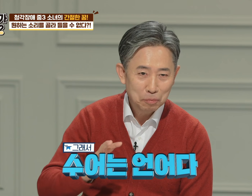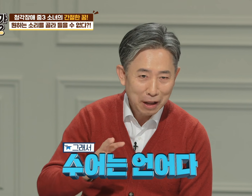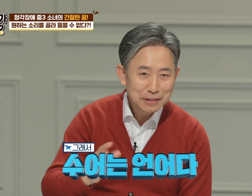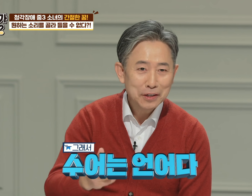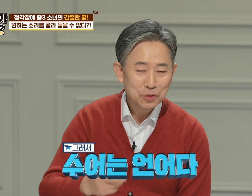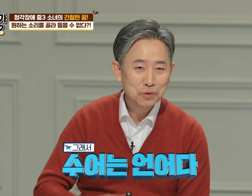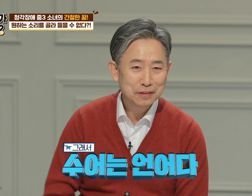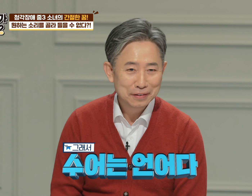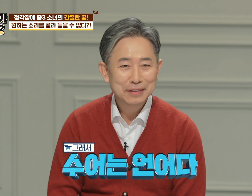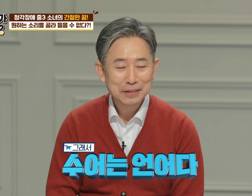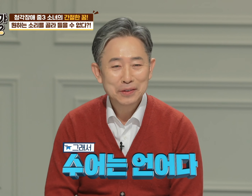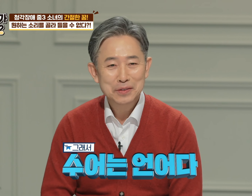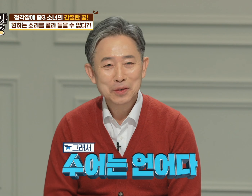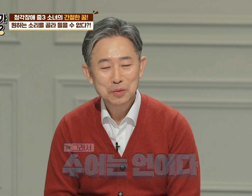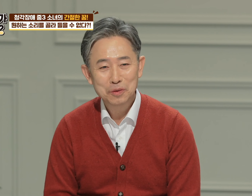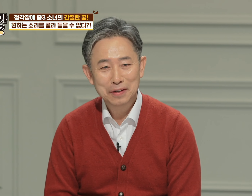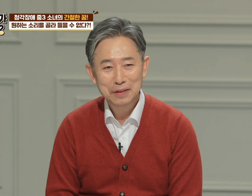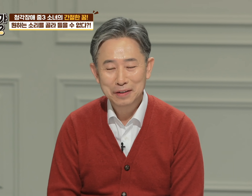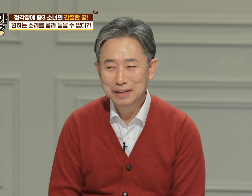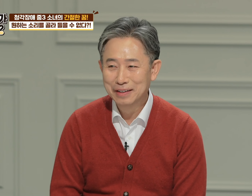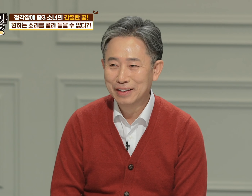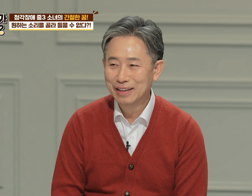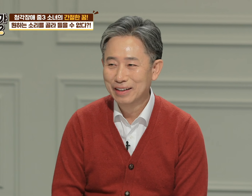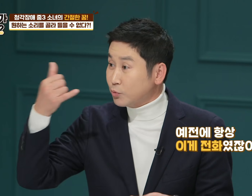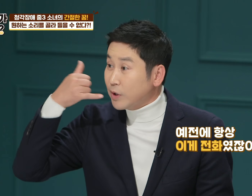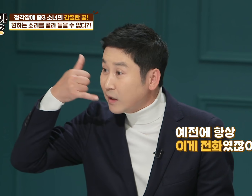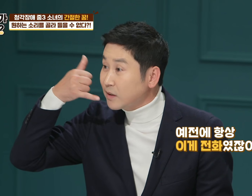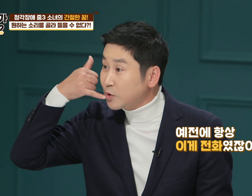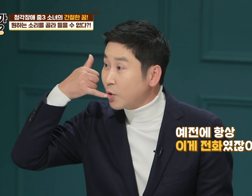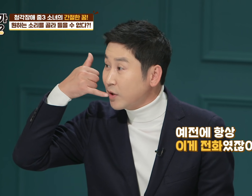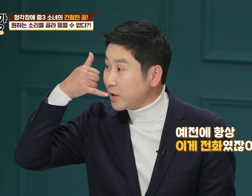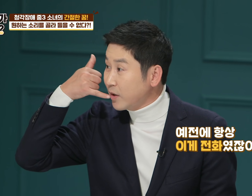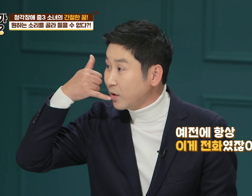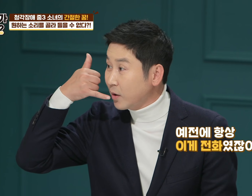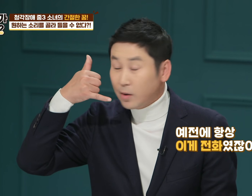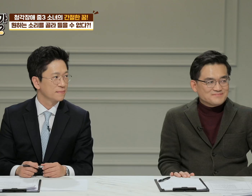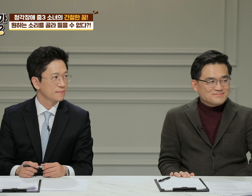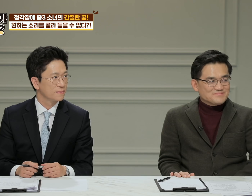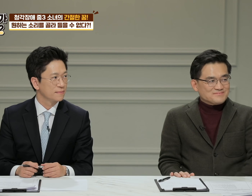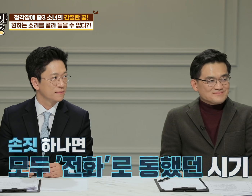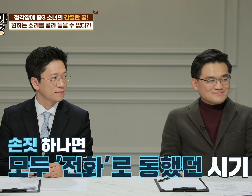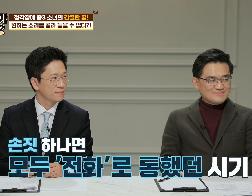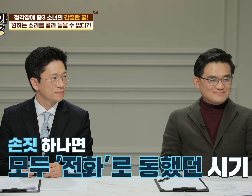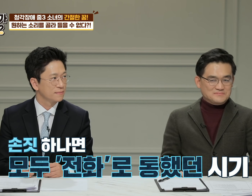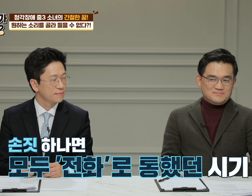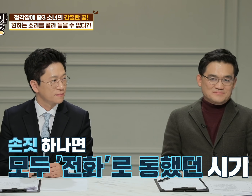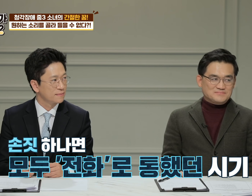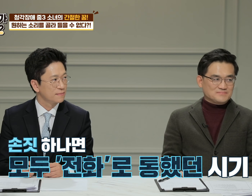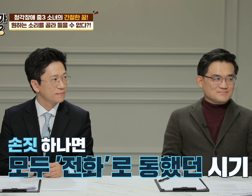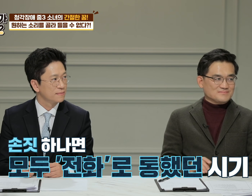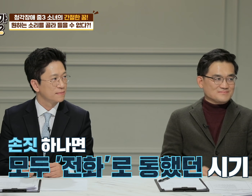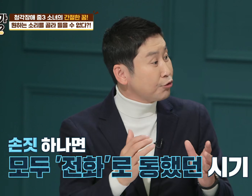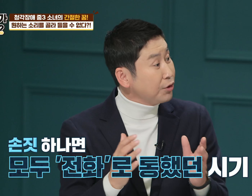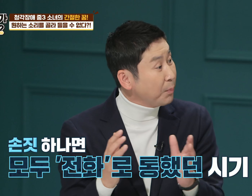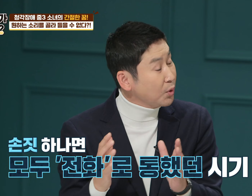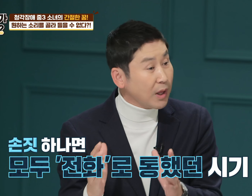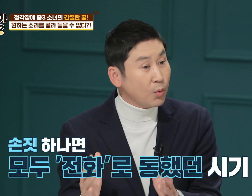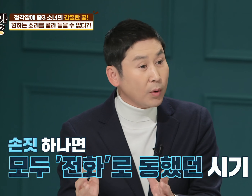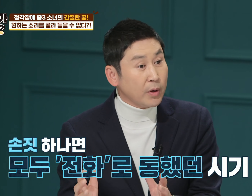반증해 주는. 그렇죠. 그러네요. 예전에 우리 항상 전화했잖아요. 그렇죠. 네, 전화해 전화했는데 어느 날 휴대폰이 나온 거예요.